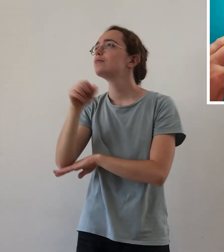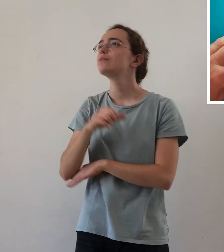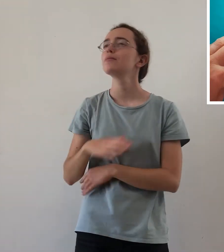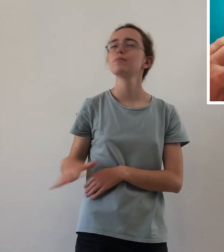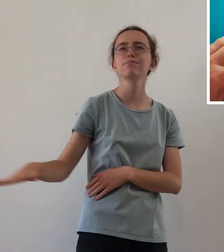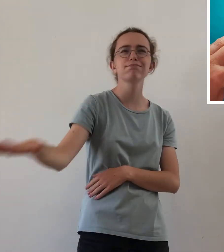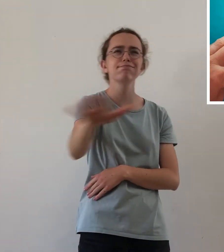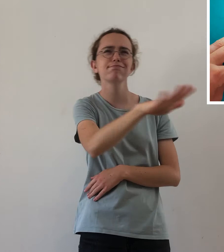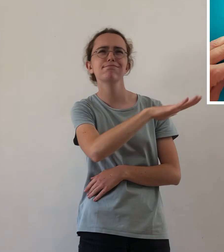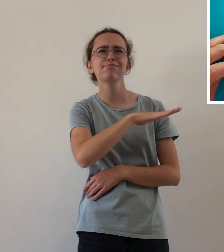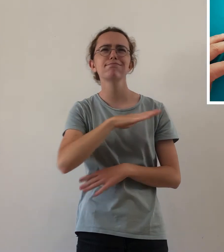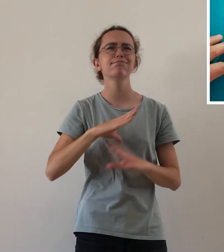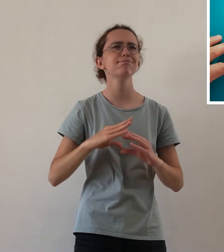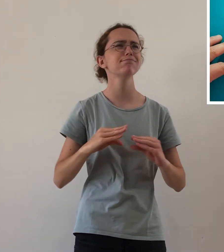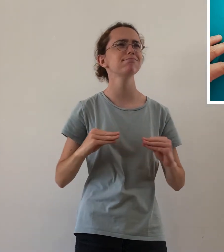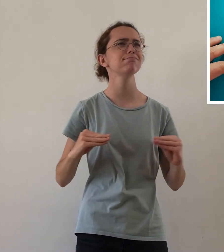Quelle quiétude!